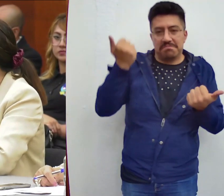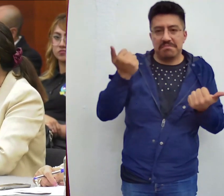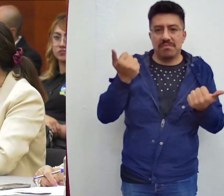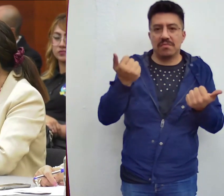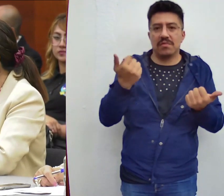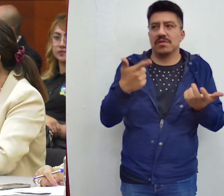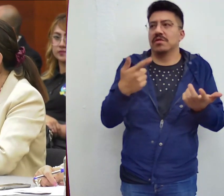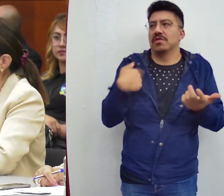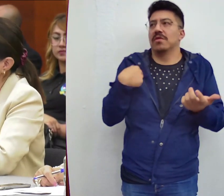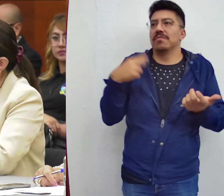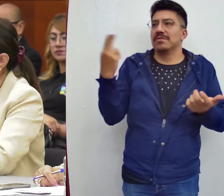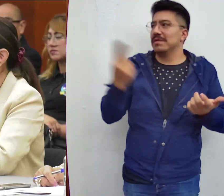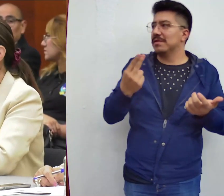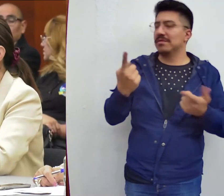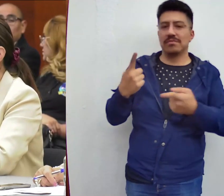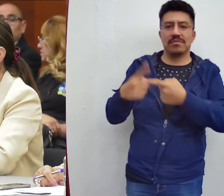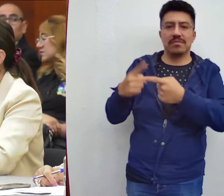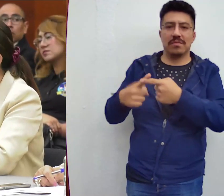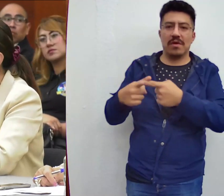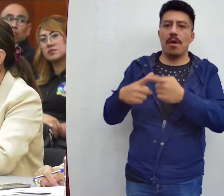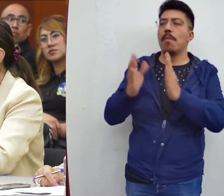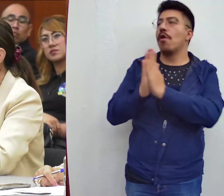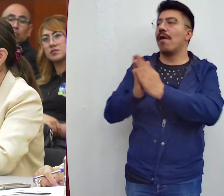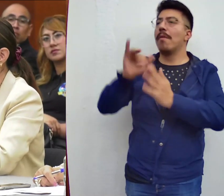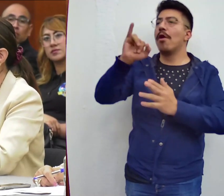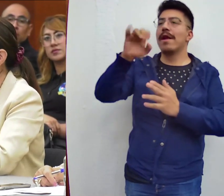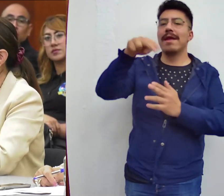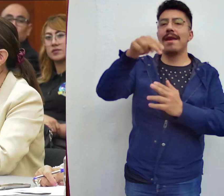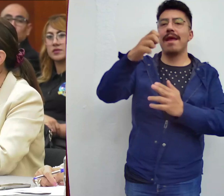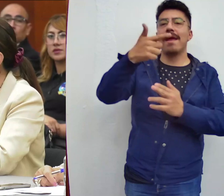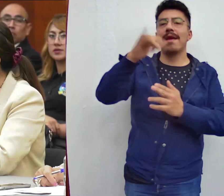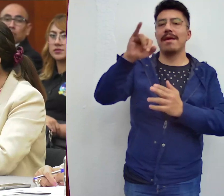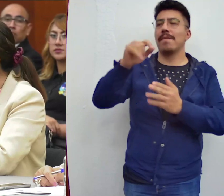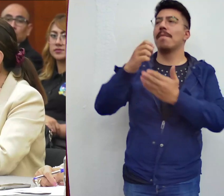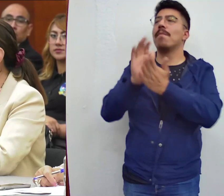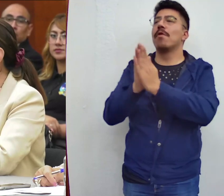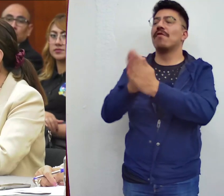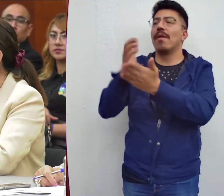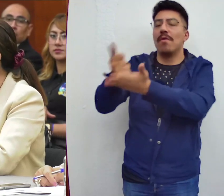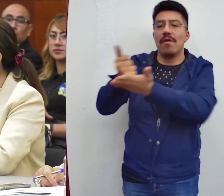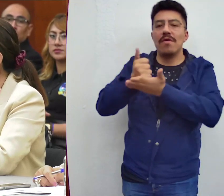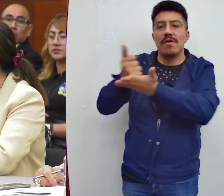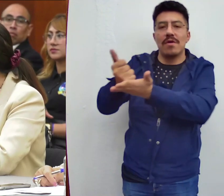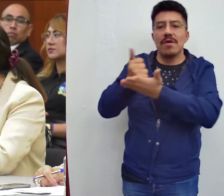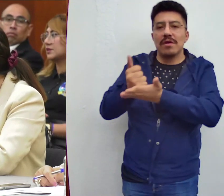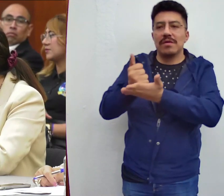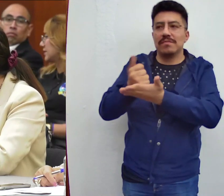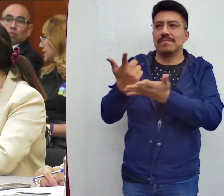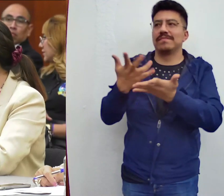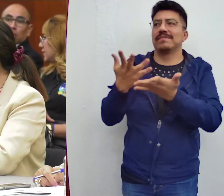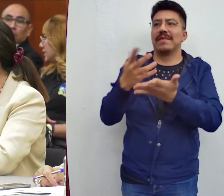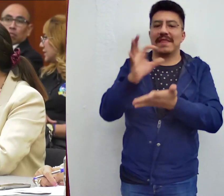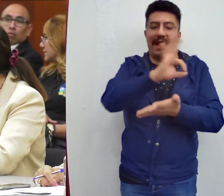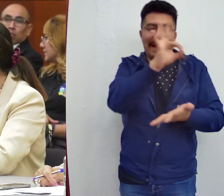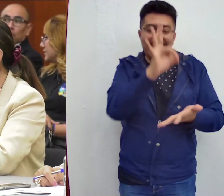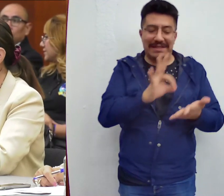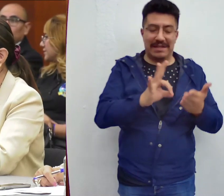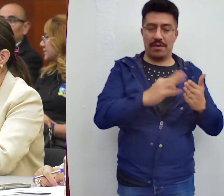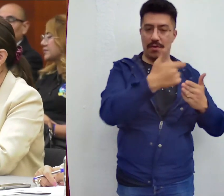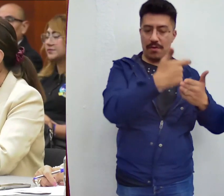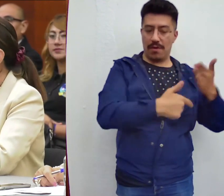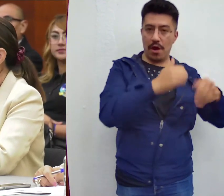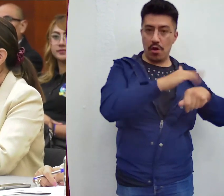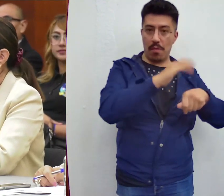no lo voy a parar, que lo saque el INEGI. Vamos con el INEGI y ellos me dicen, tiene que venir en porcentajes estadísticos, con